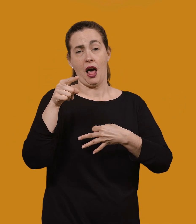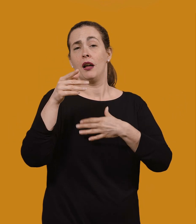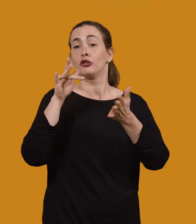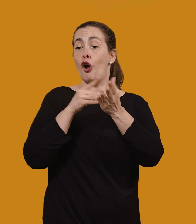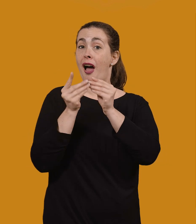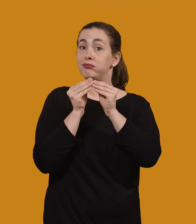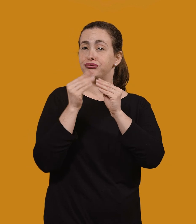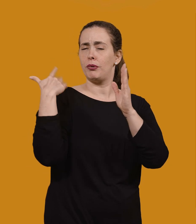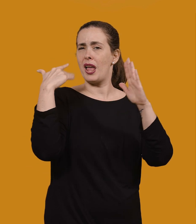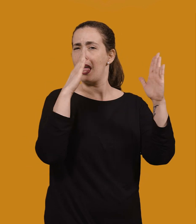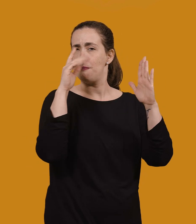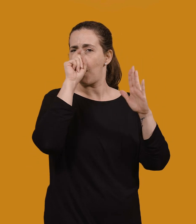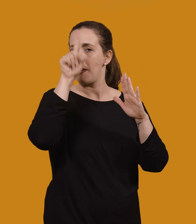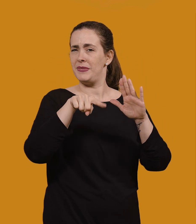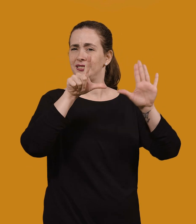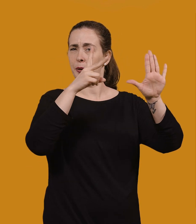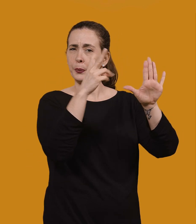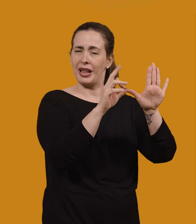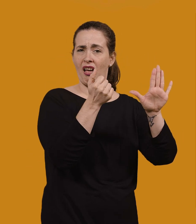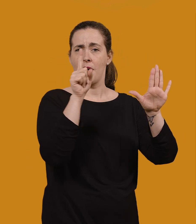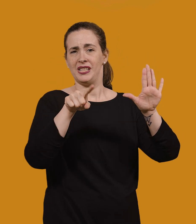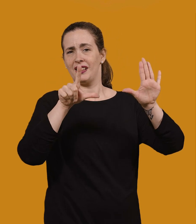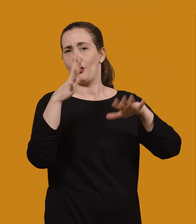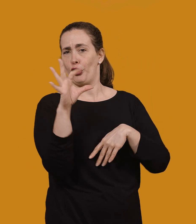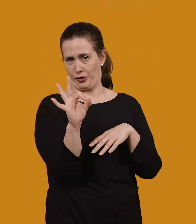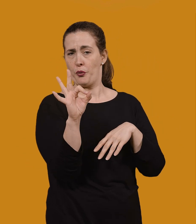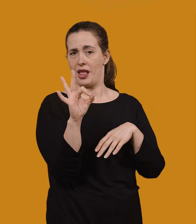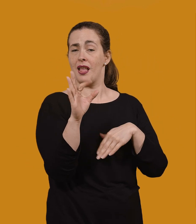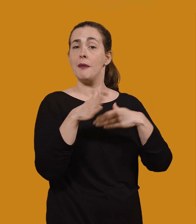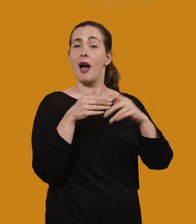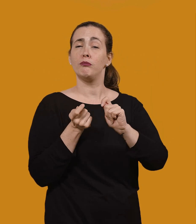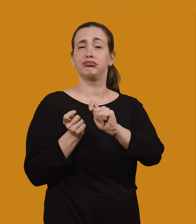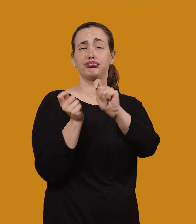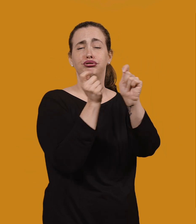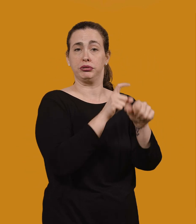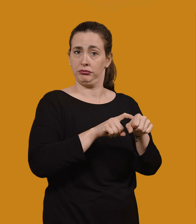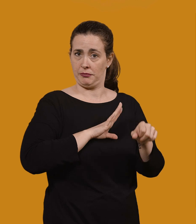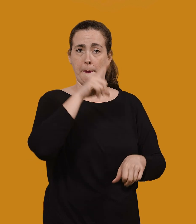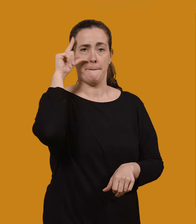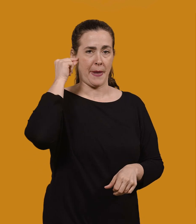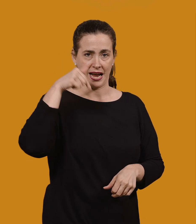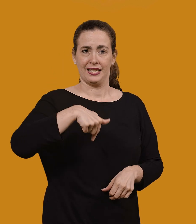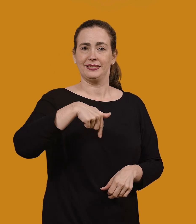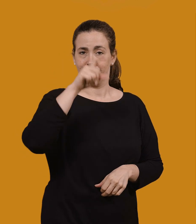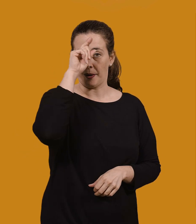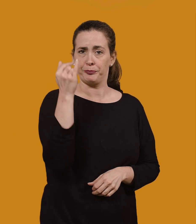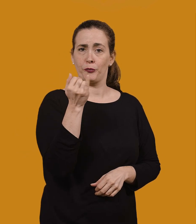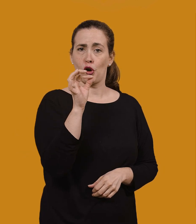original datada entre el 1720 i el 1750 i atribuïda a l'escultor